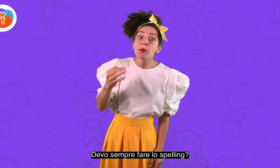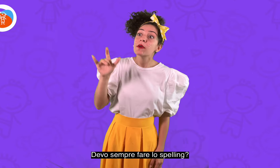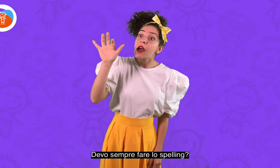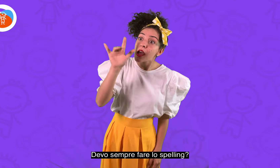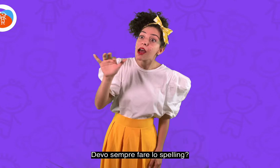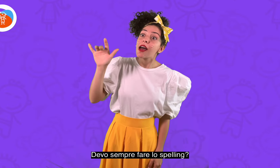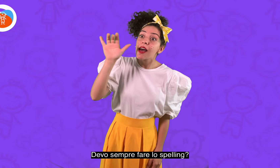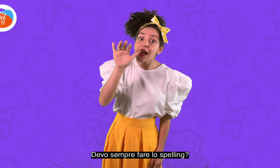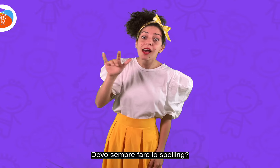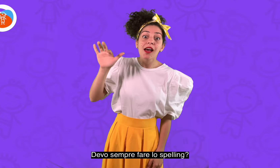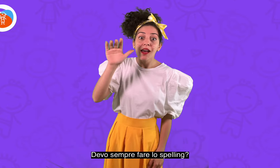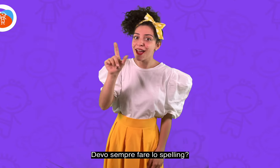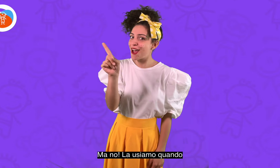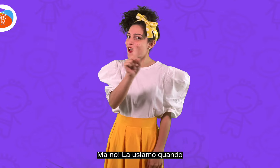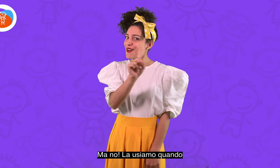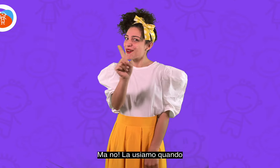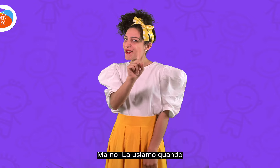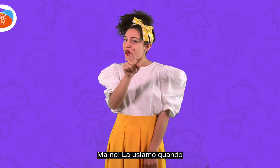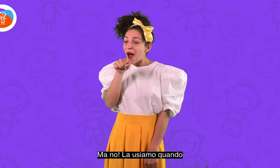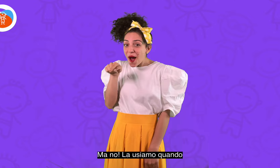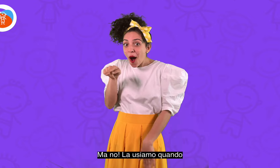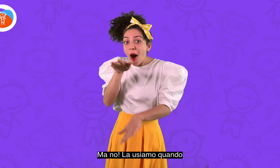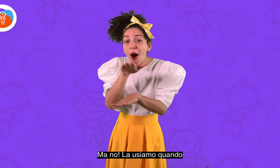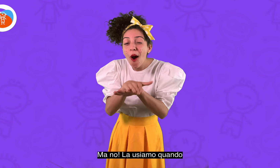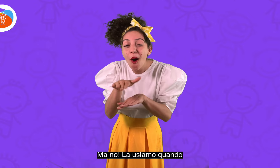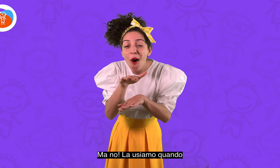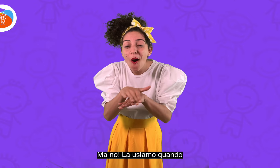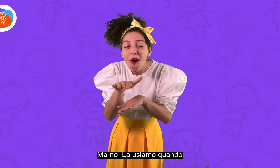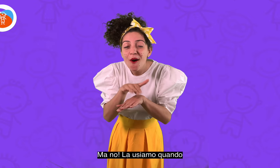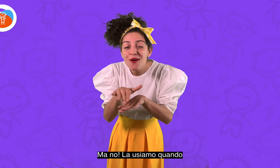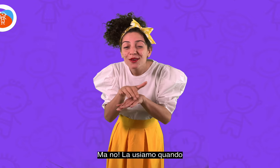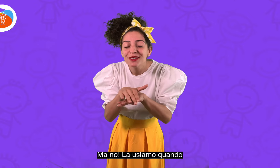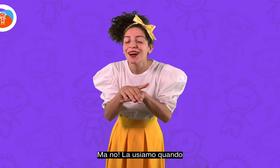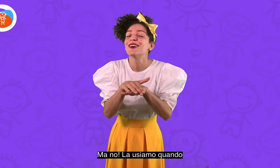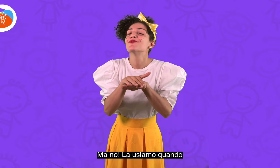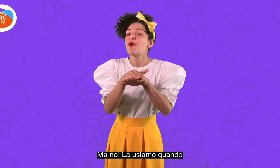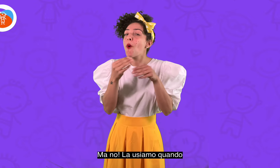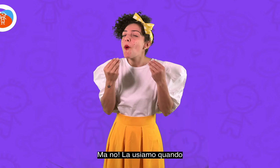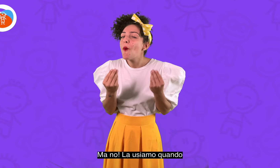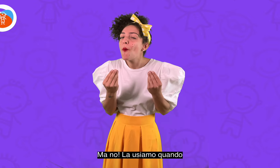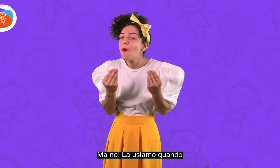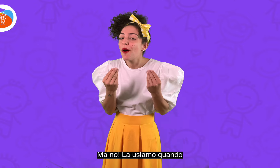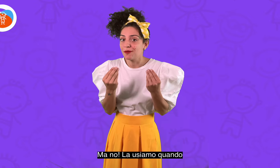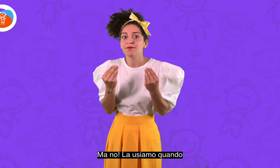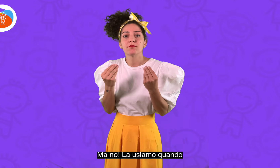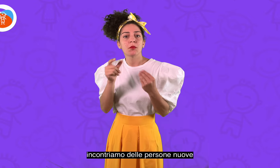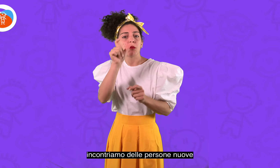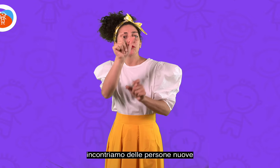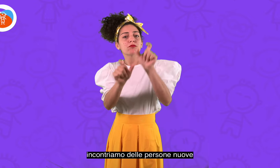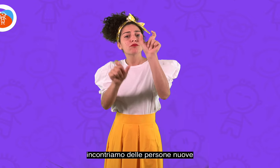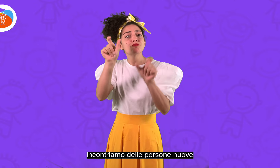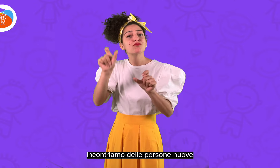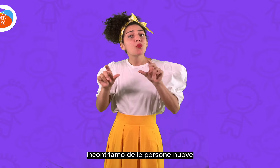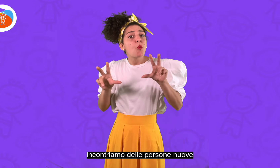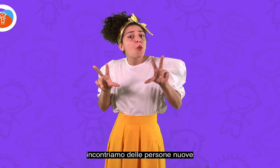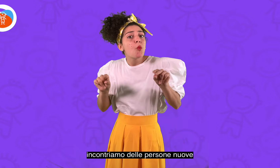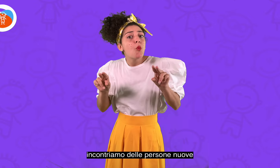sempre fare lo spelling? Ma no! La usiamo quando incontriamo delle persone nuove